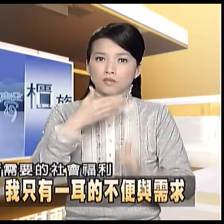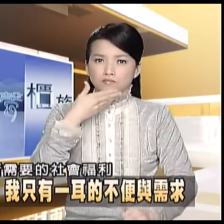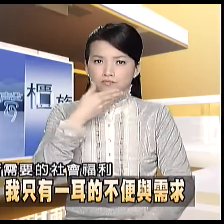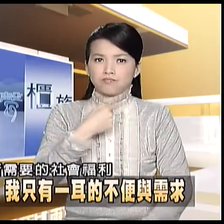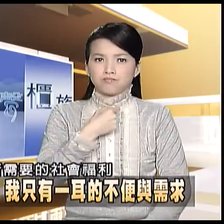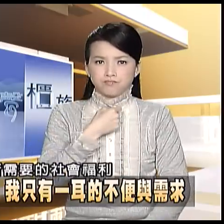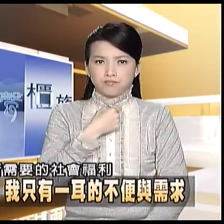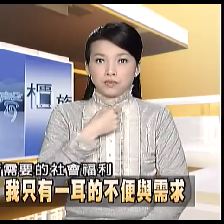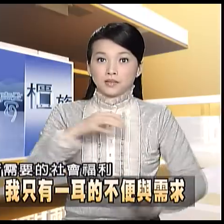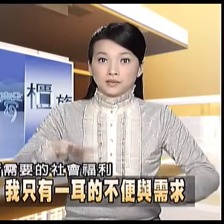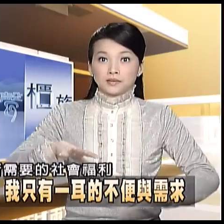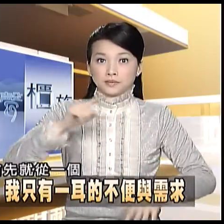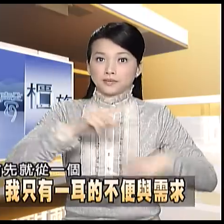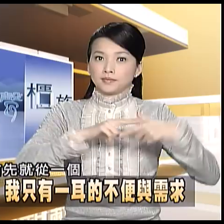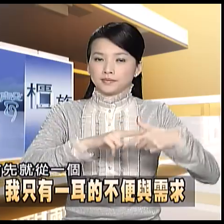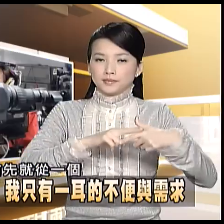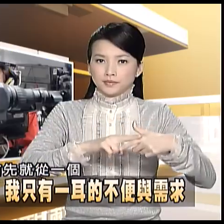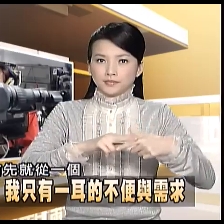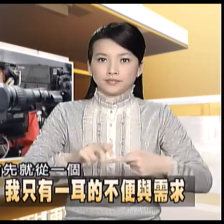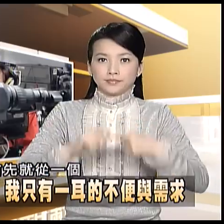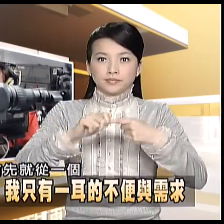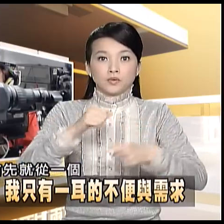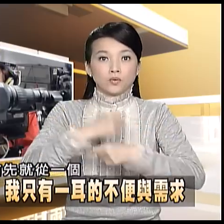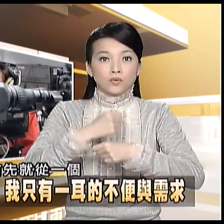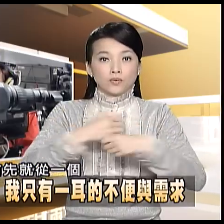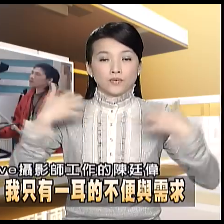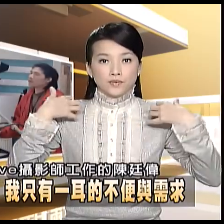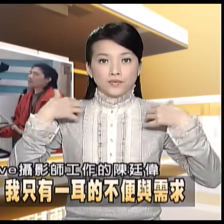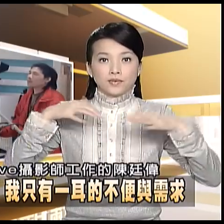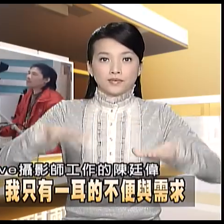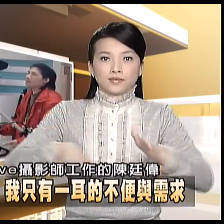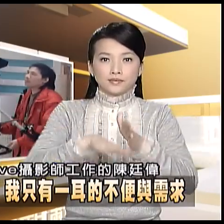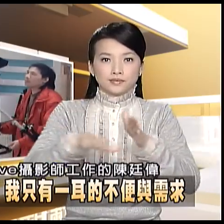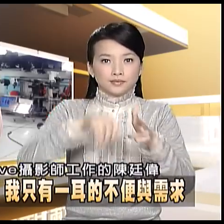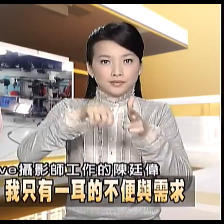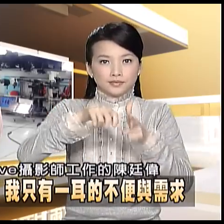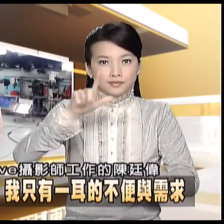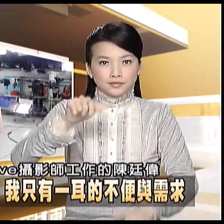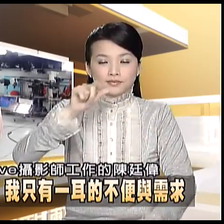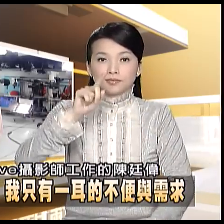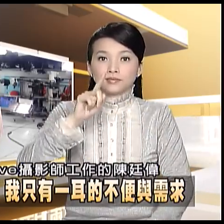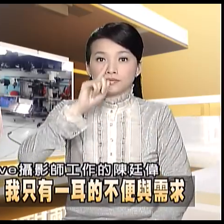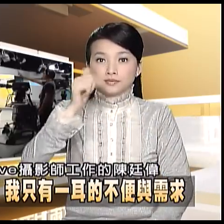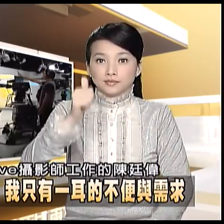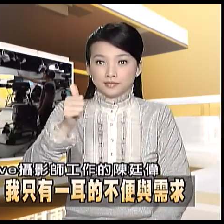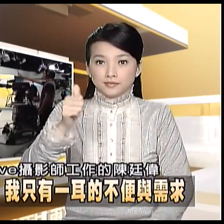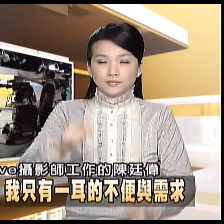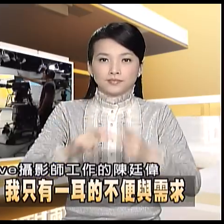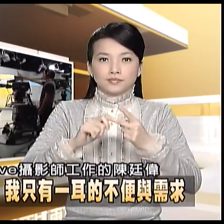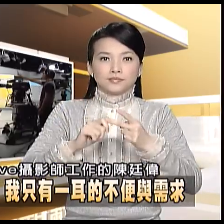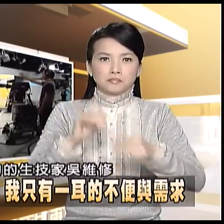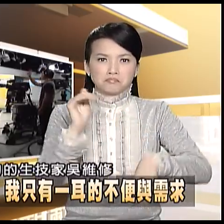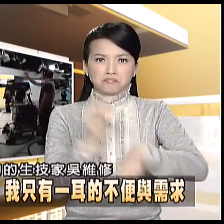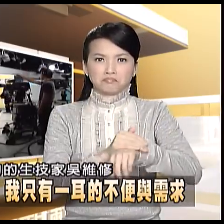会福利。今天呢，我们首先就从一个从事现场 LIFE 摄影师工作的陈廷伟和一